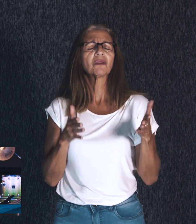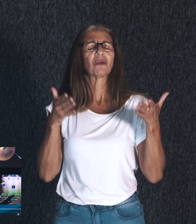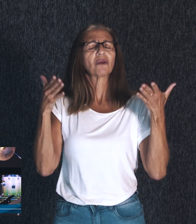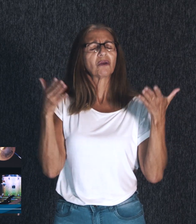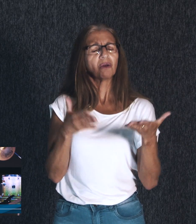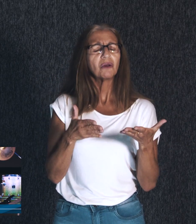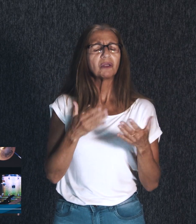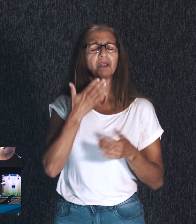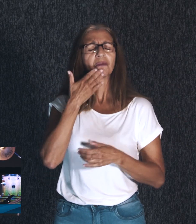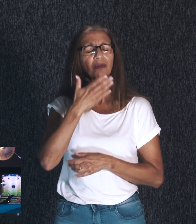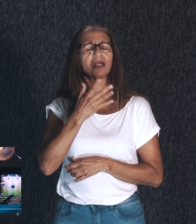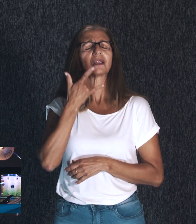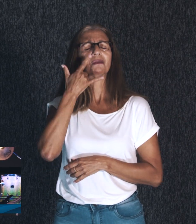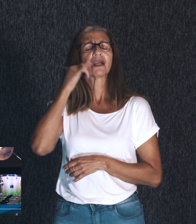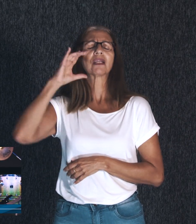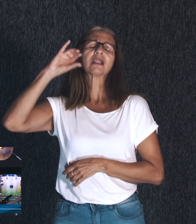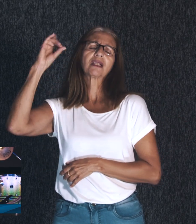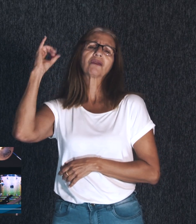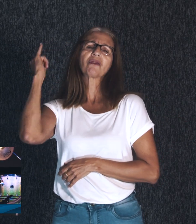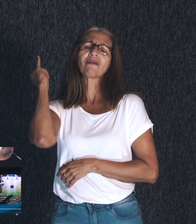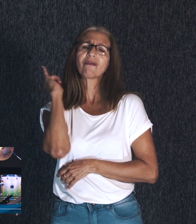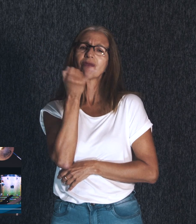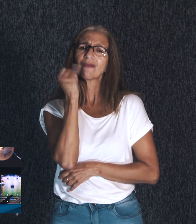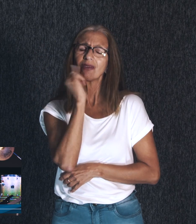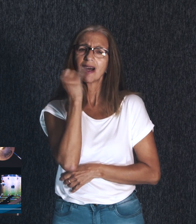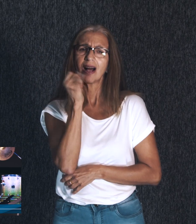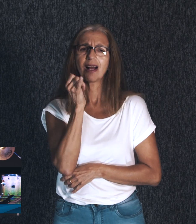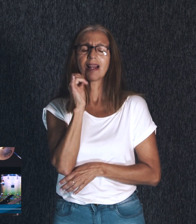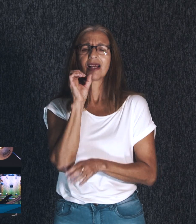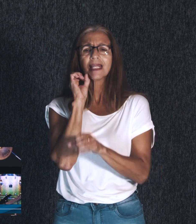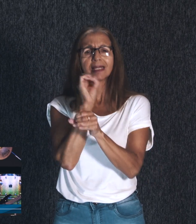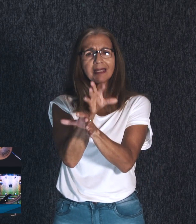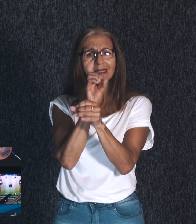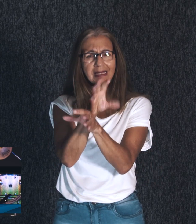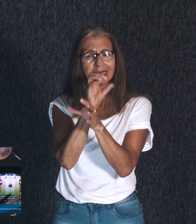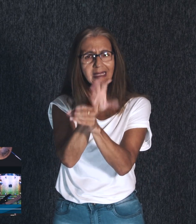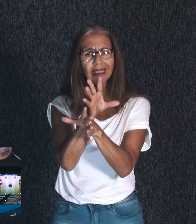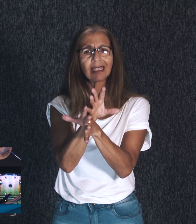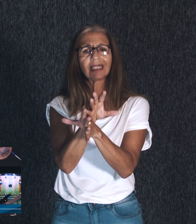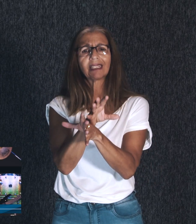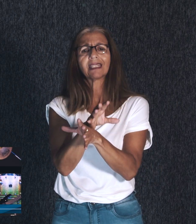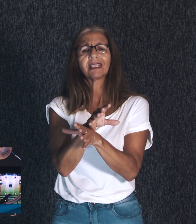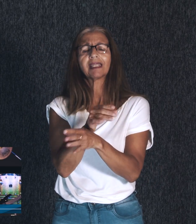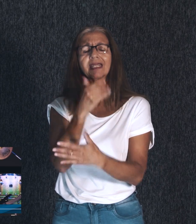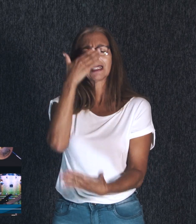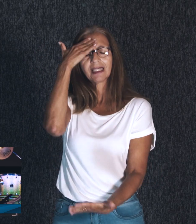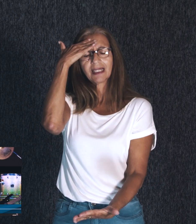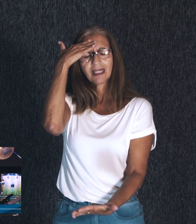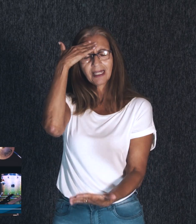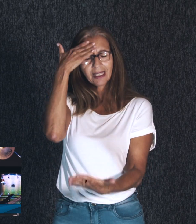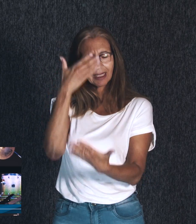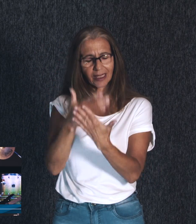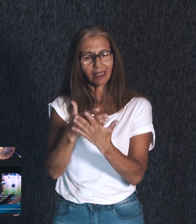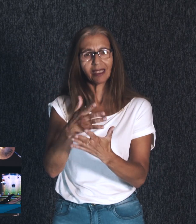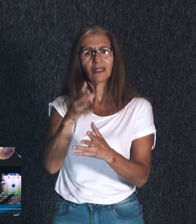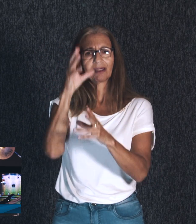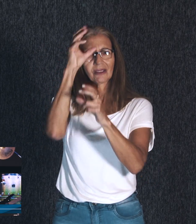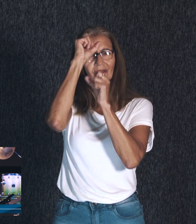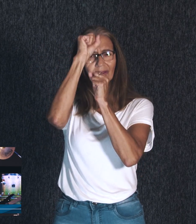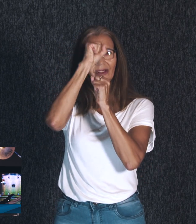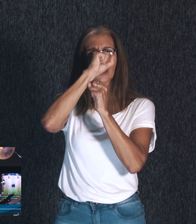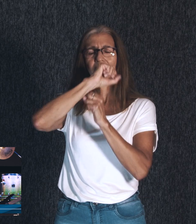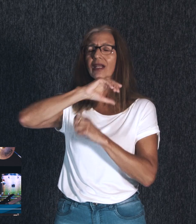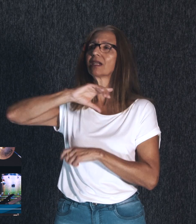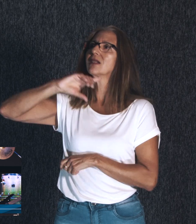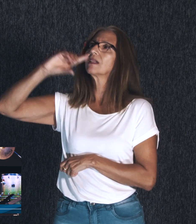coração dos meus irmãos. E ajuda-nos a confiarmos em Ti. Em nome de Jesus. Em nome de